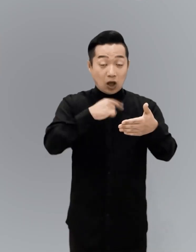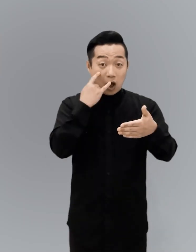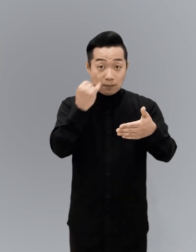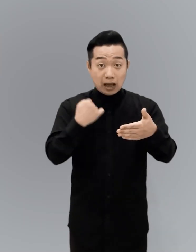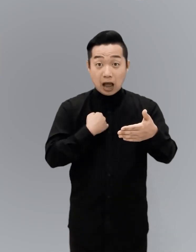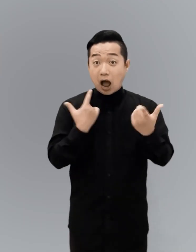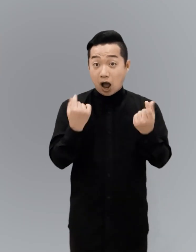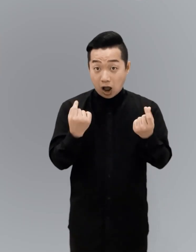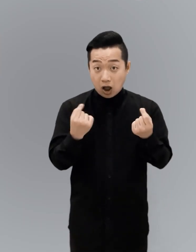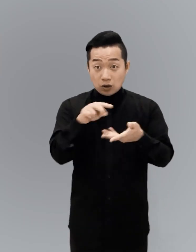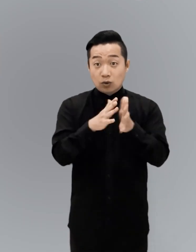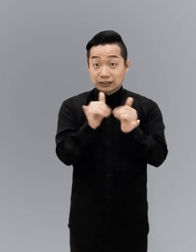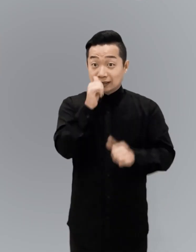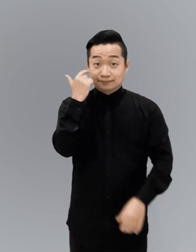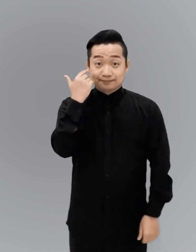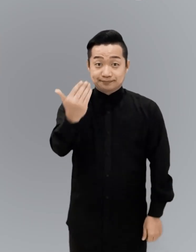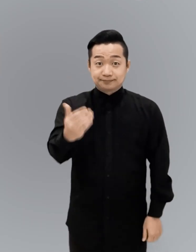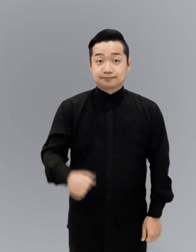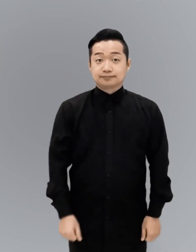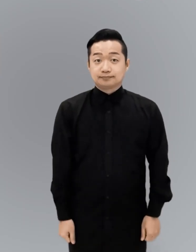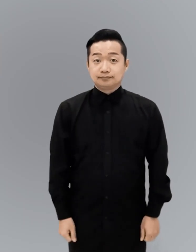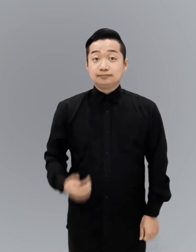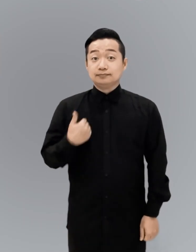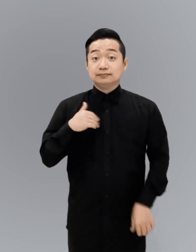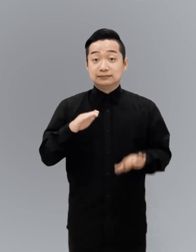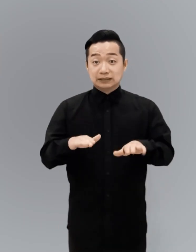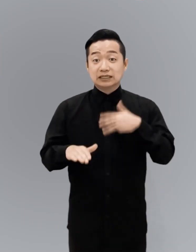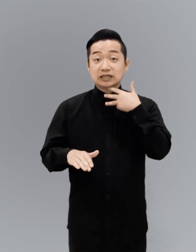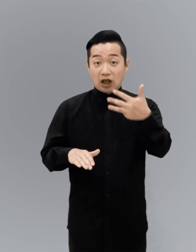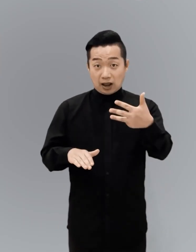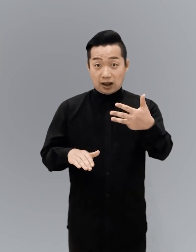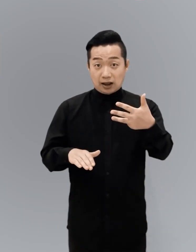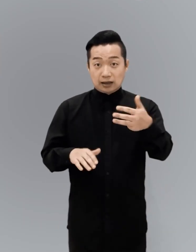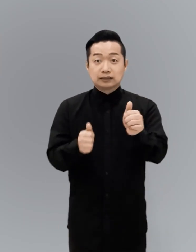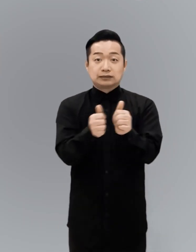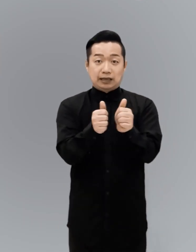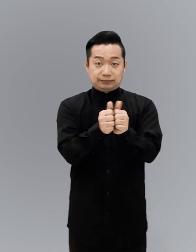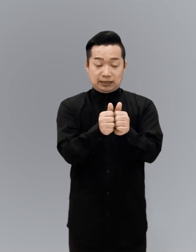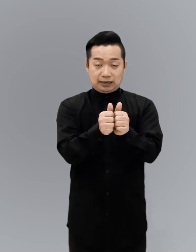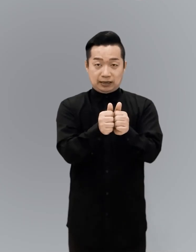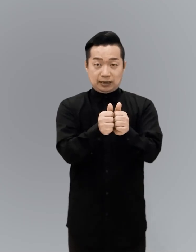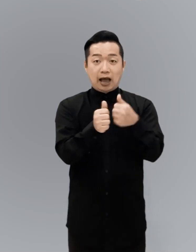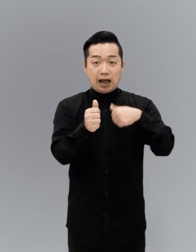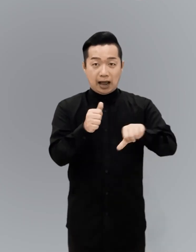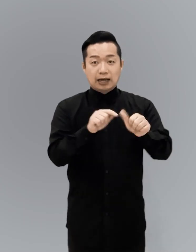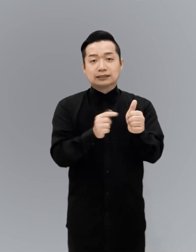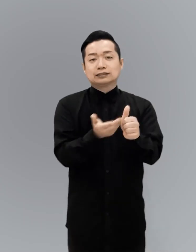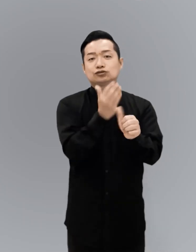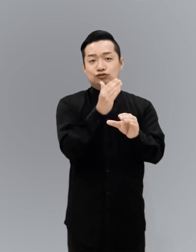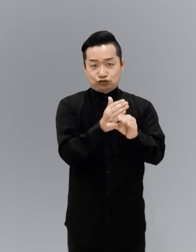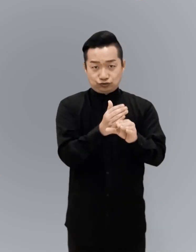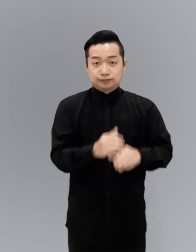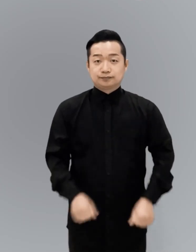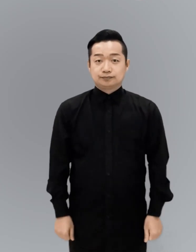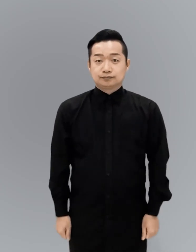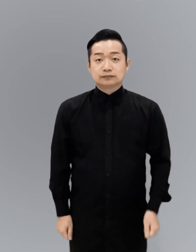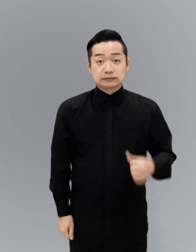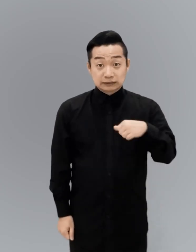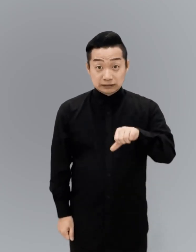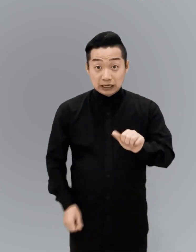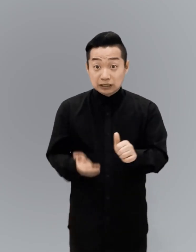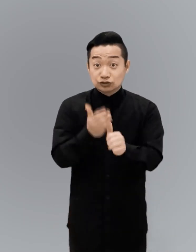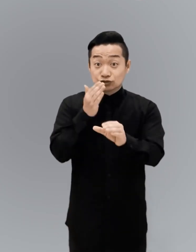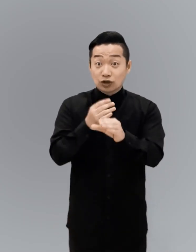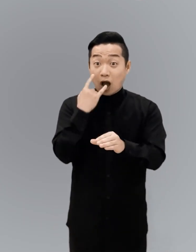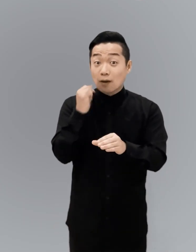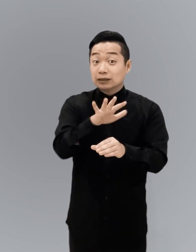책 속에 엄마가 나갔다는 독자들이 계셨나요? 제가 지금 8살 남자아이를 키우고 있는데 그